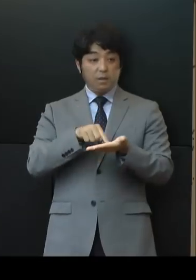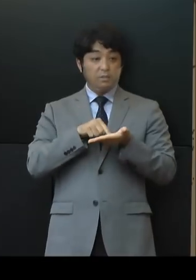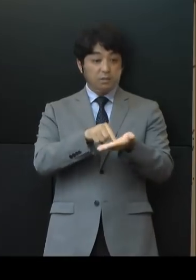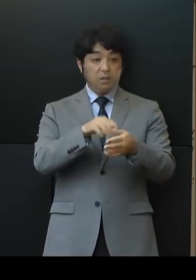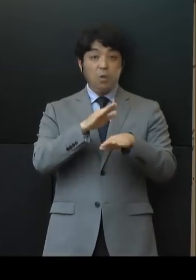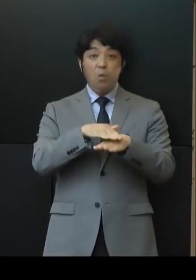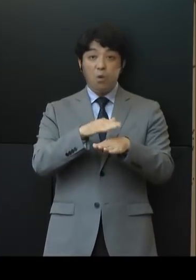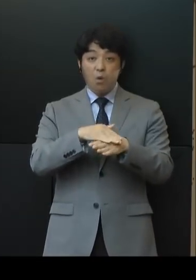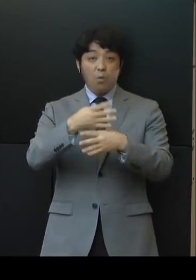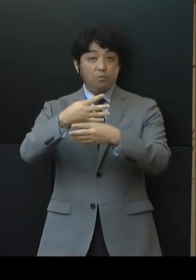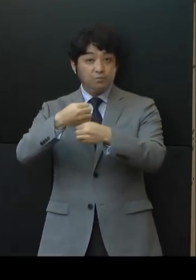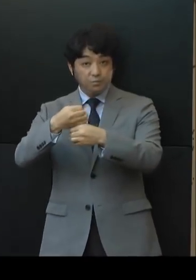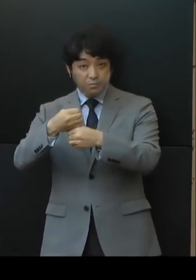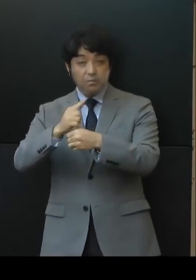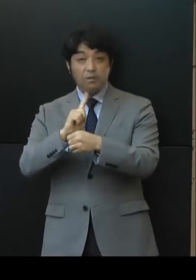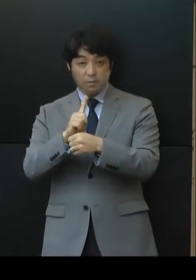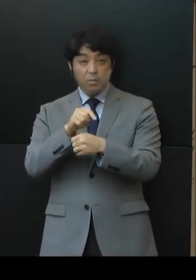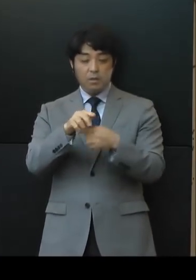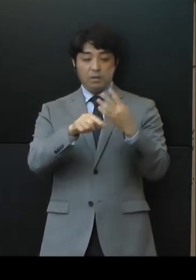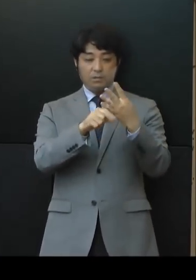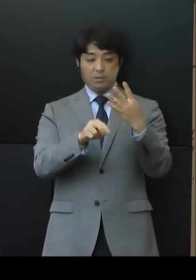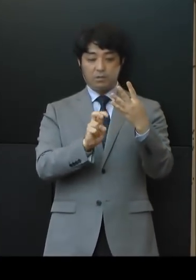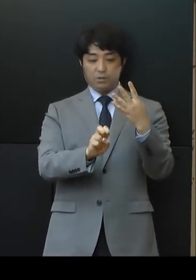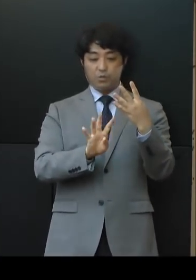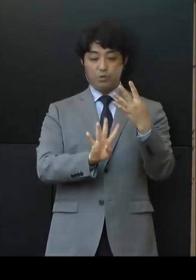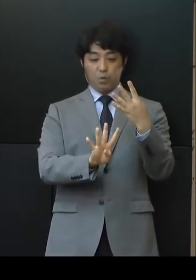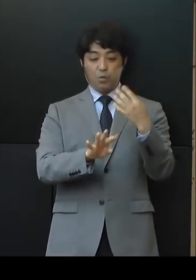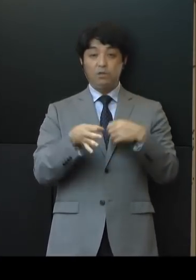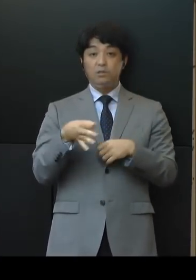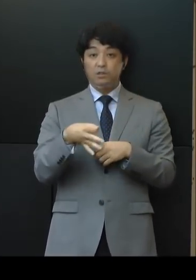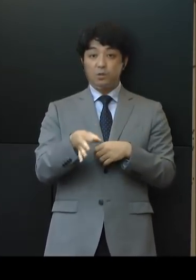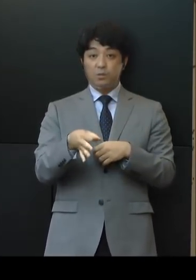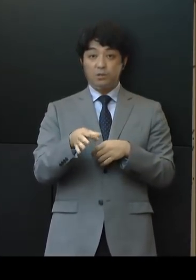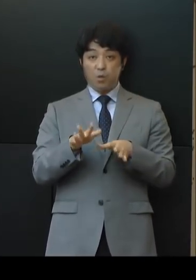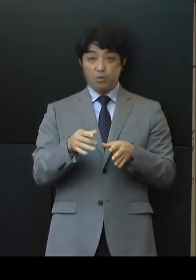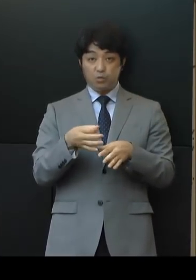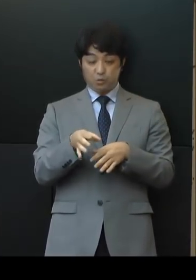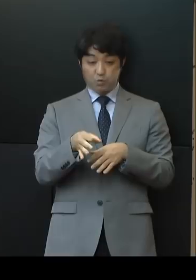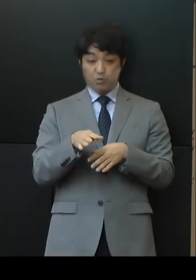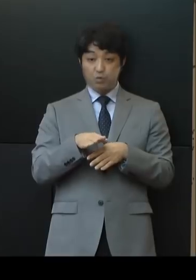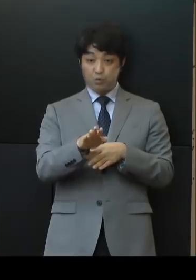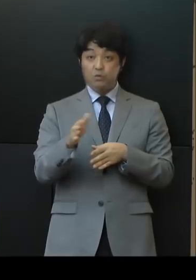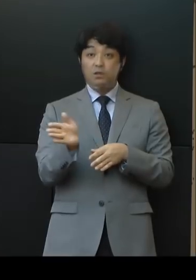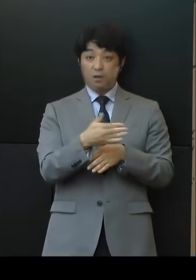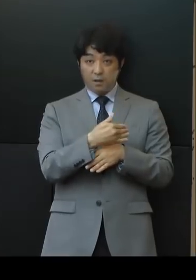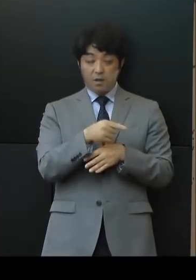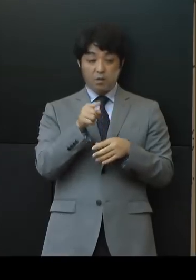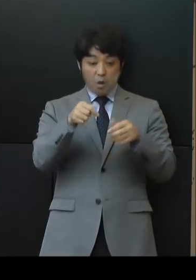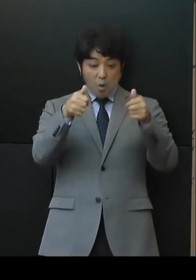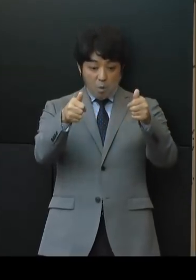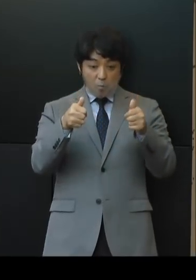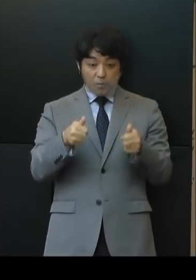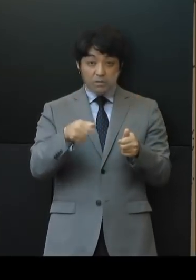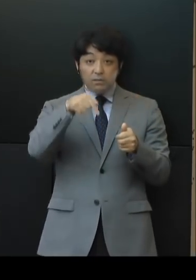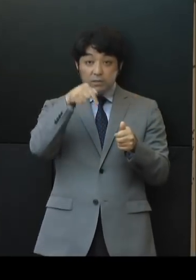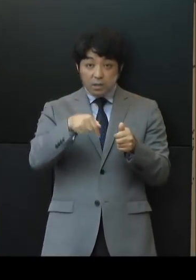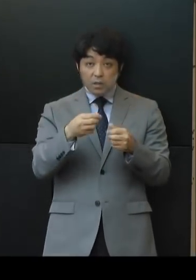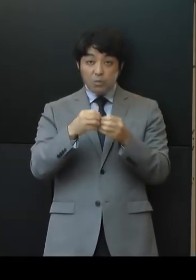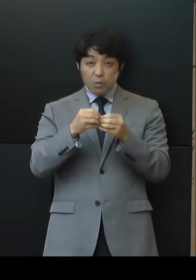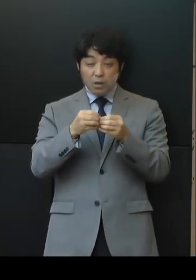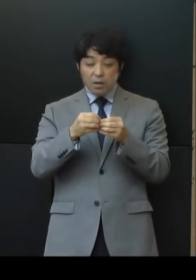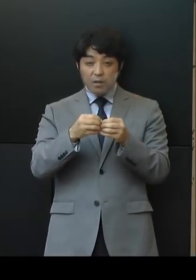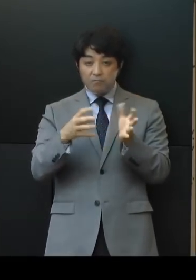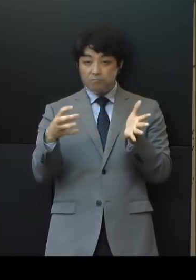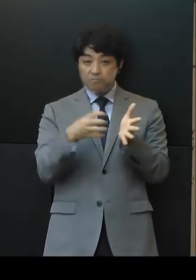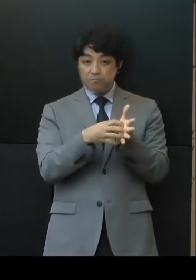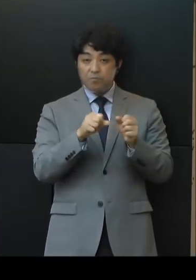法等については、4月24日、金曜ですね、今週の金曜日に、ホームページにおいて改めてお知らせをしたいというふうに考